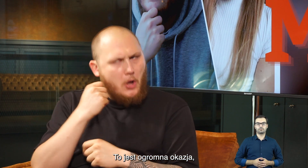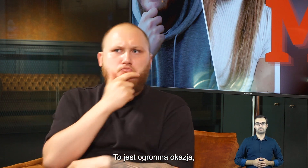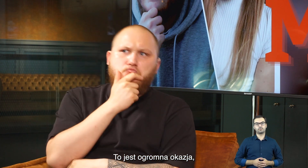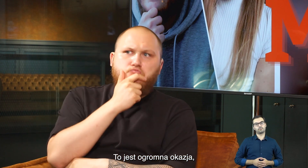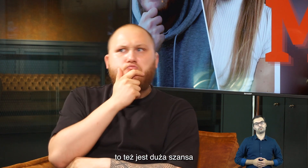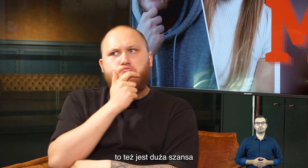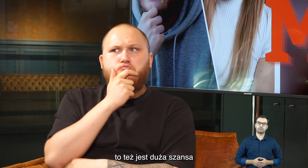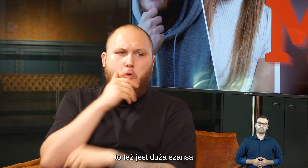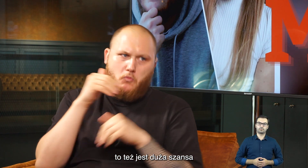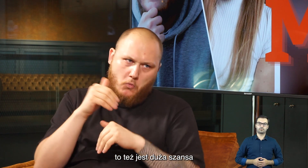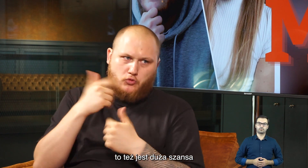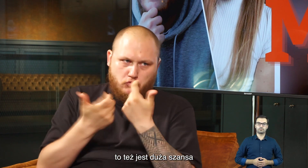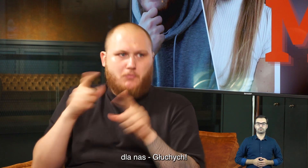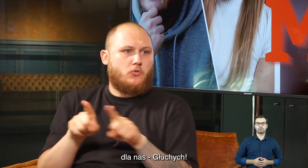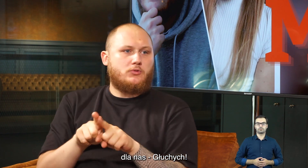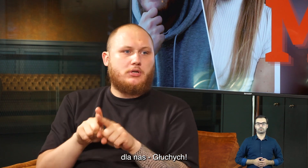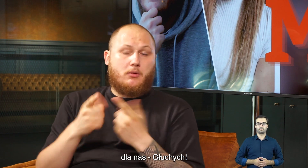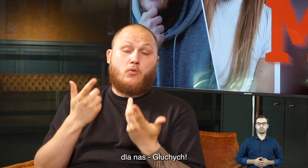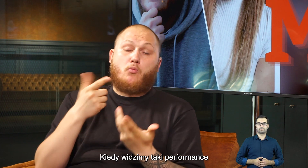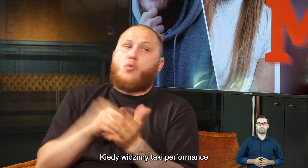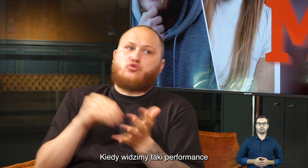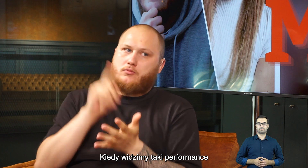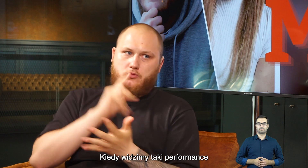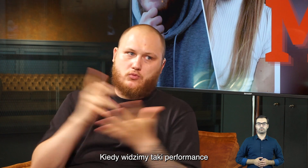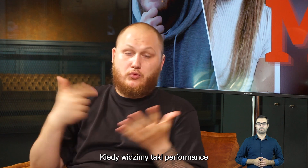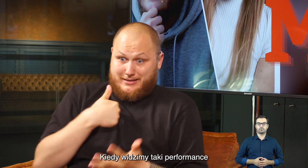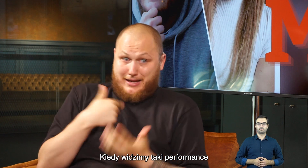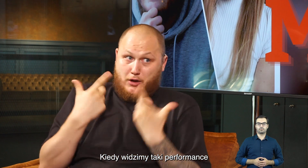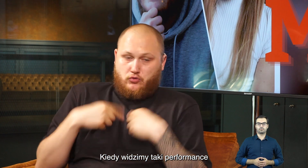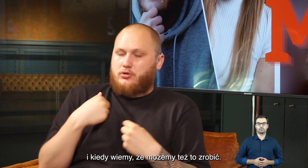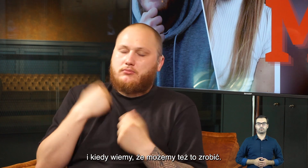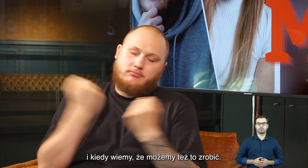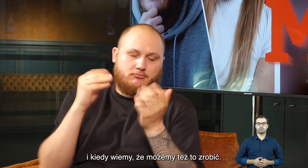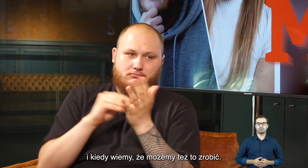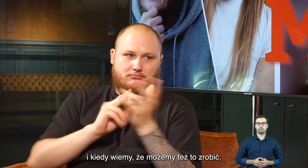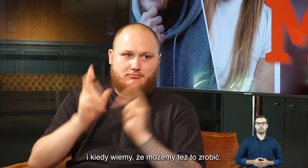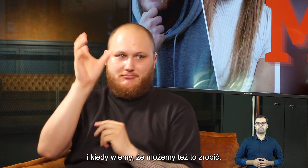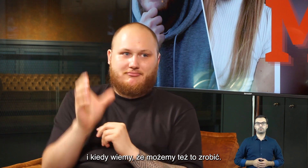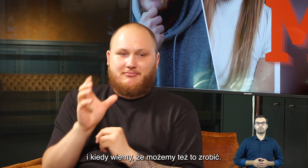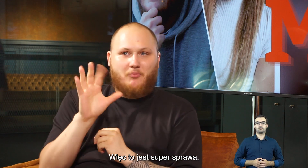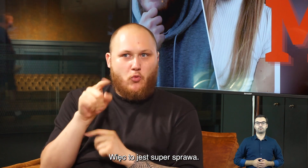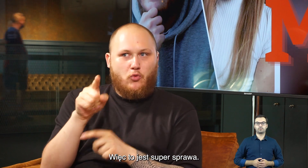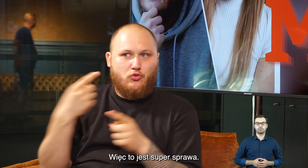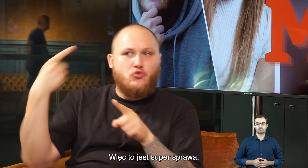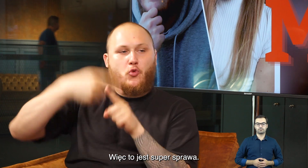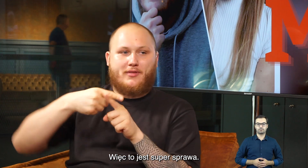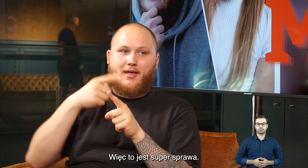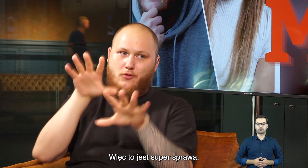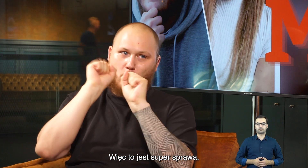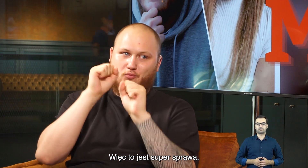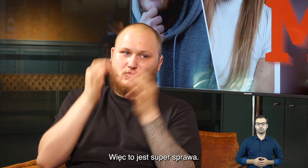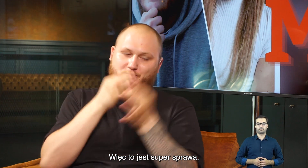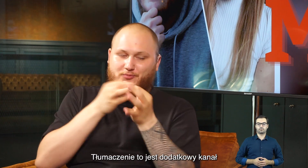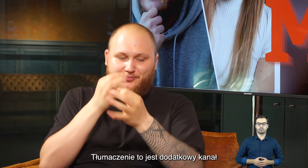jest ogromna okazja, to też jest duża szansa dla nas głuchych, kiedy widzimy taki performance i wiemy, że możemy też to zrobić, więc to jest super